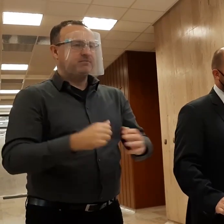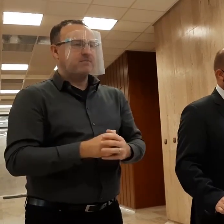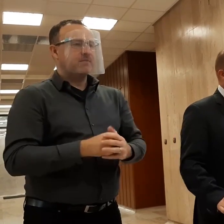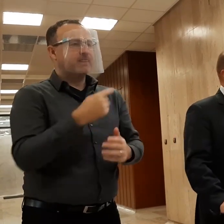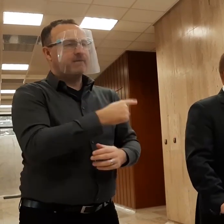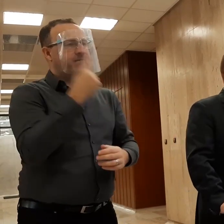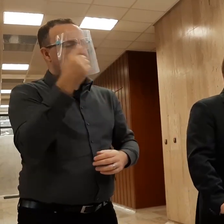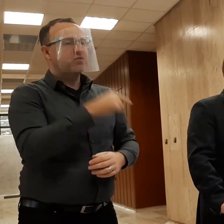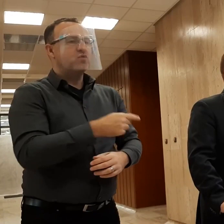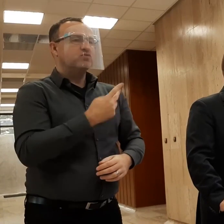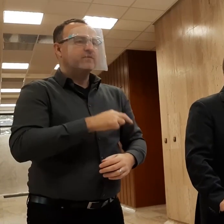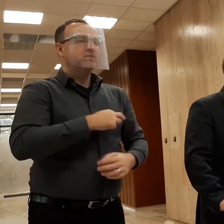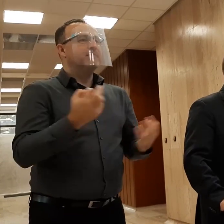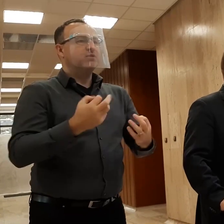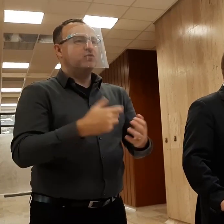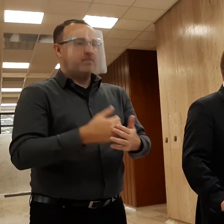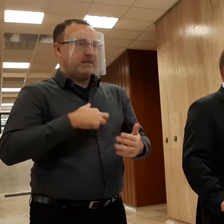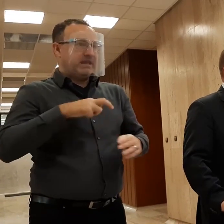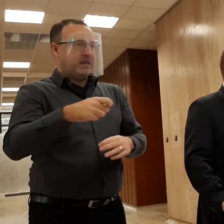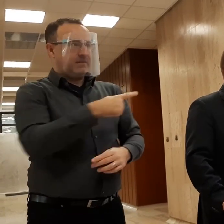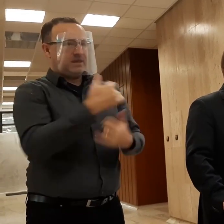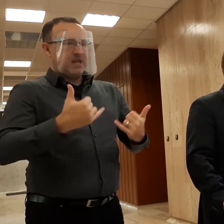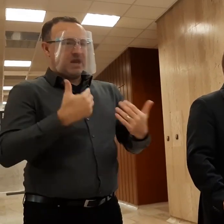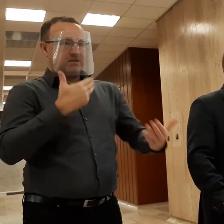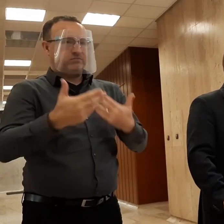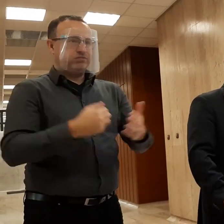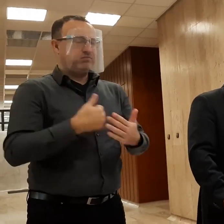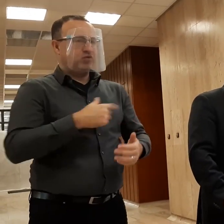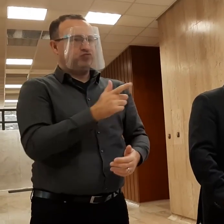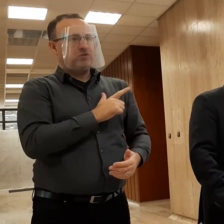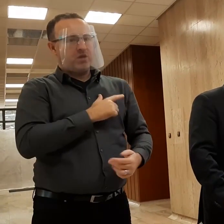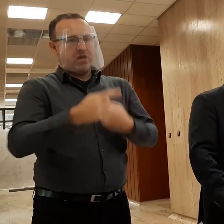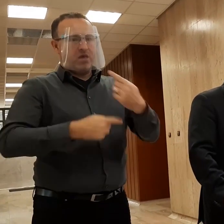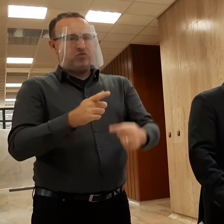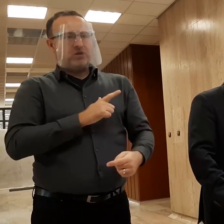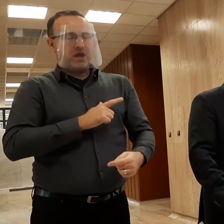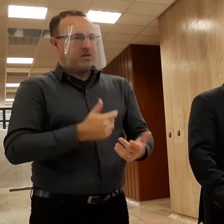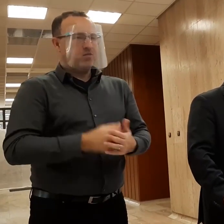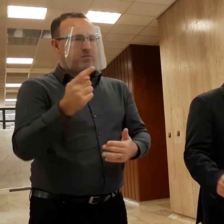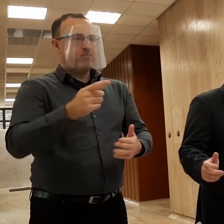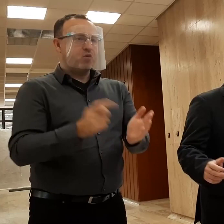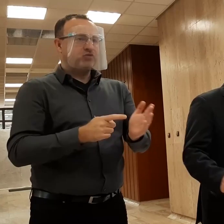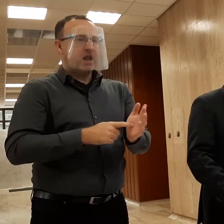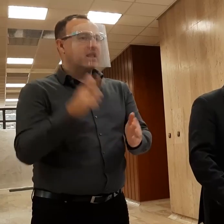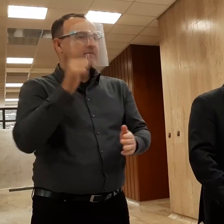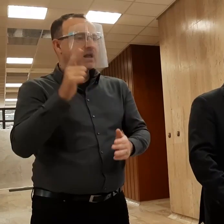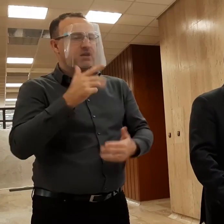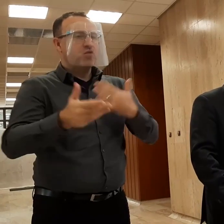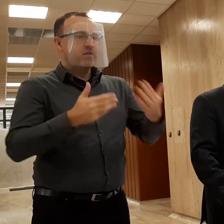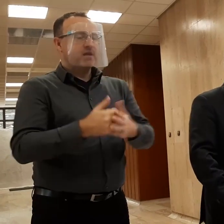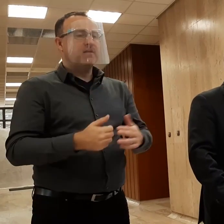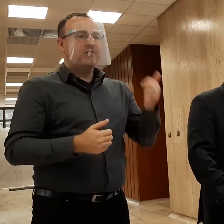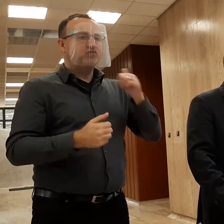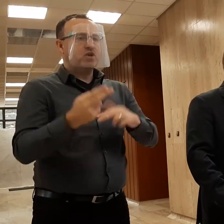zodpovednosť, prečo nám nejde. No tak my to vidíme, že keby si myslíte, že do nekonečna budeme čakať, požiadali o 2 dní na rokovanie, včera bol štátny sviatok, predpokladám,